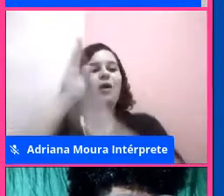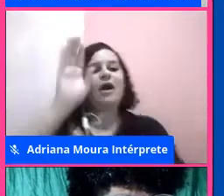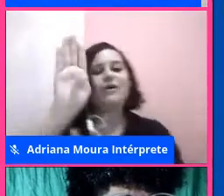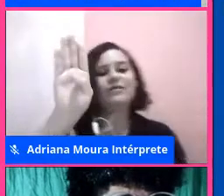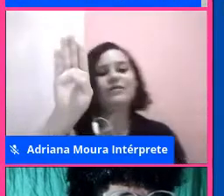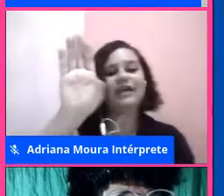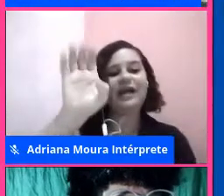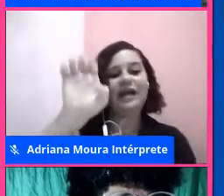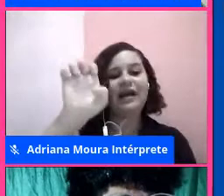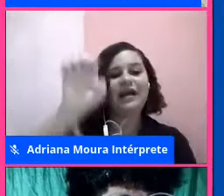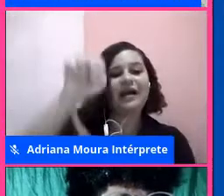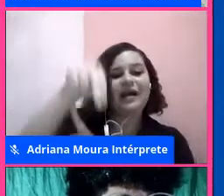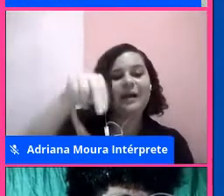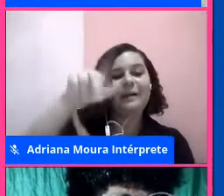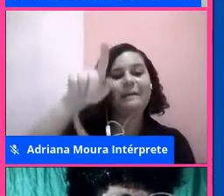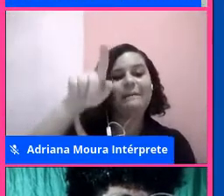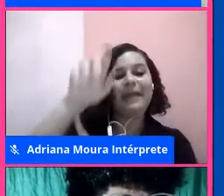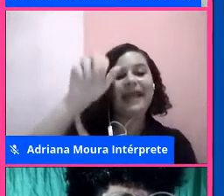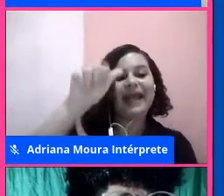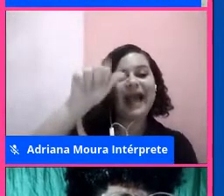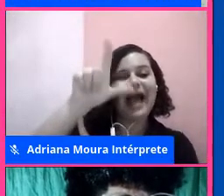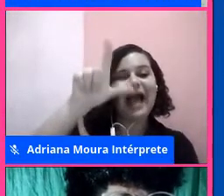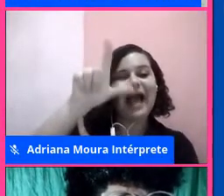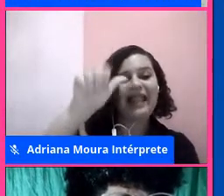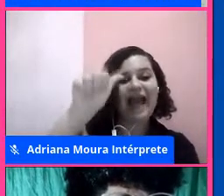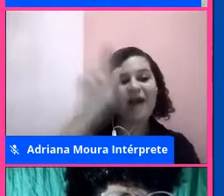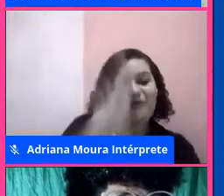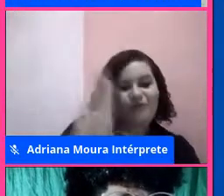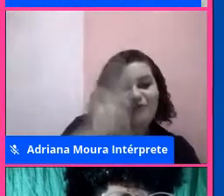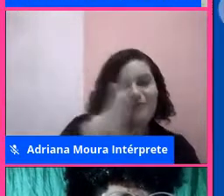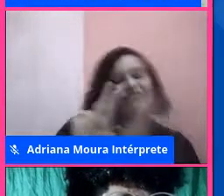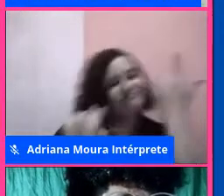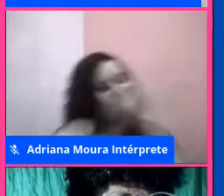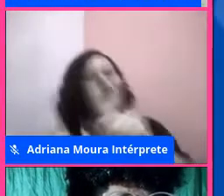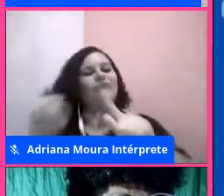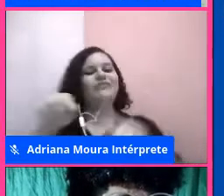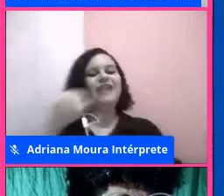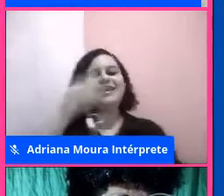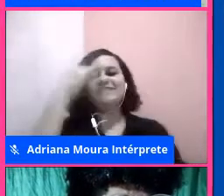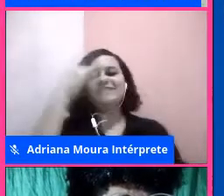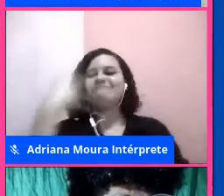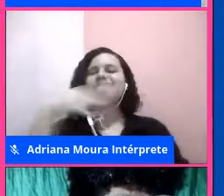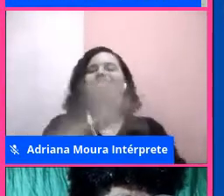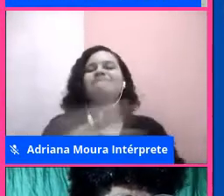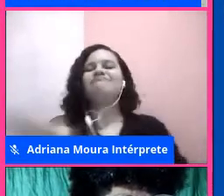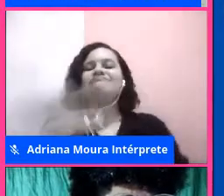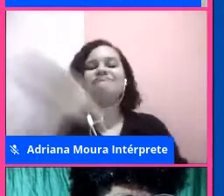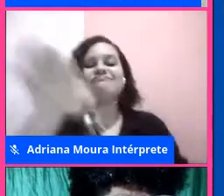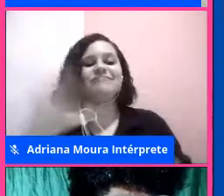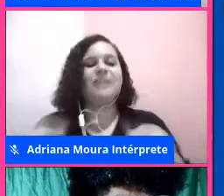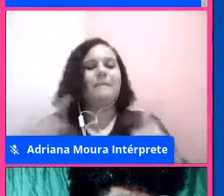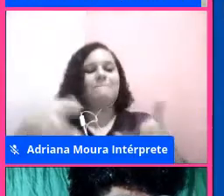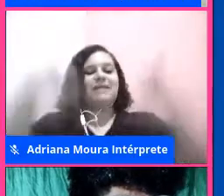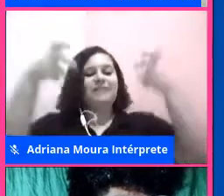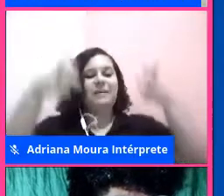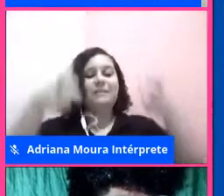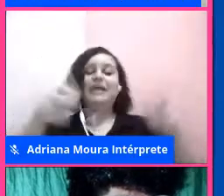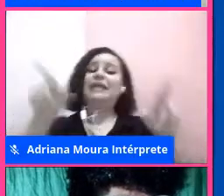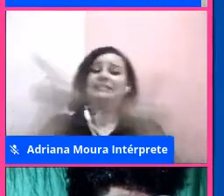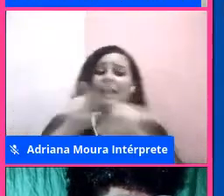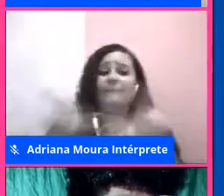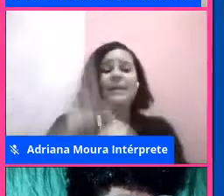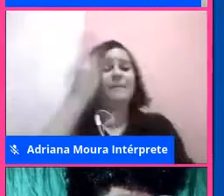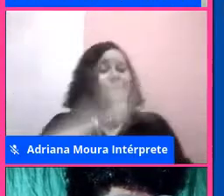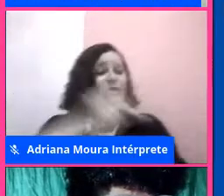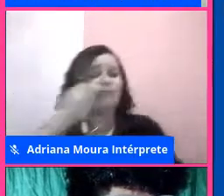foi testado por várias pessoas cegas, o professor João, do Instituto de Cegos, e a gente tem esse trabalho